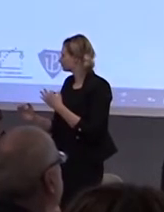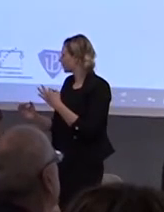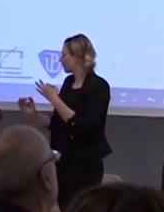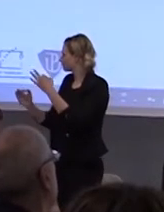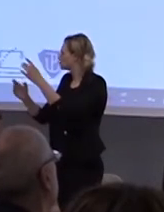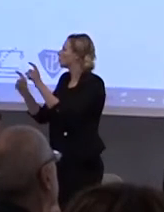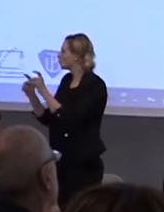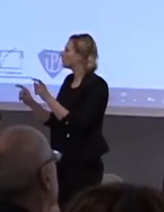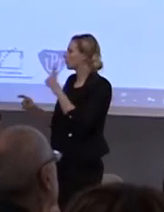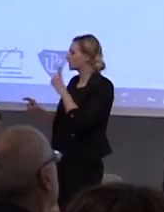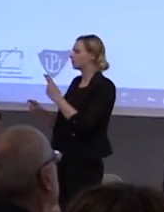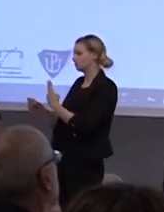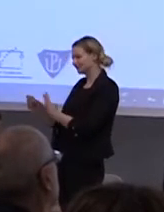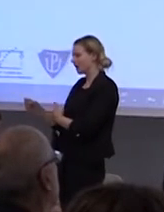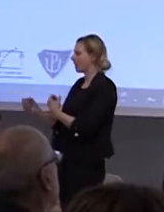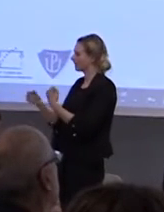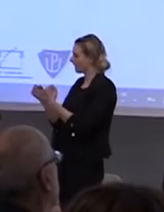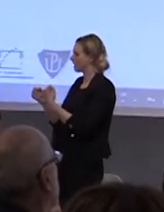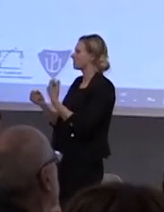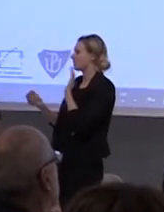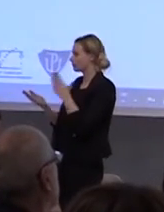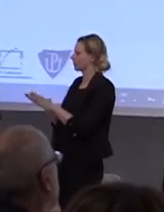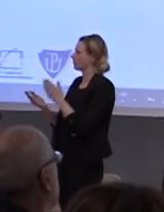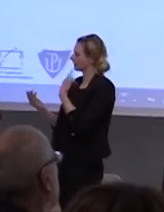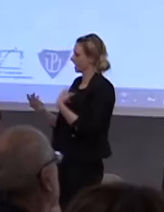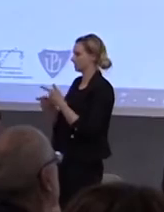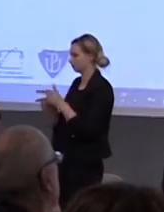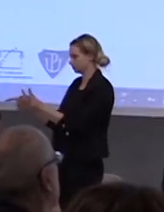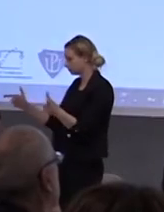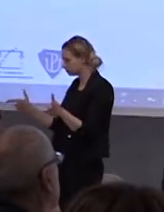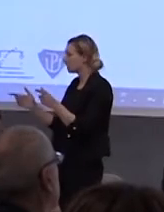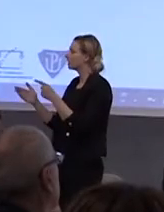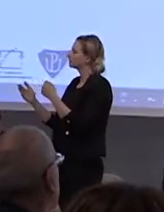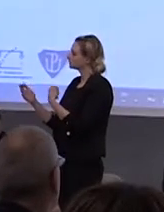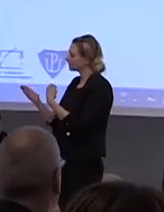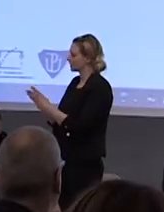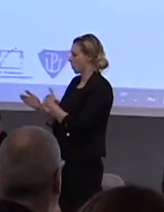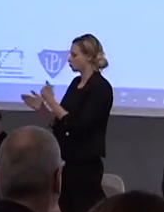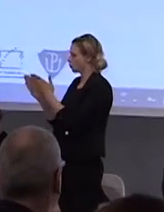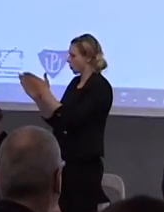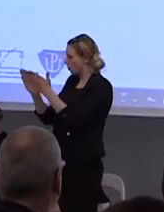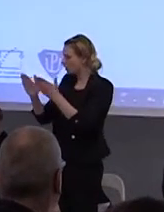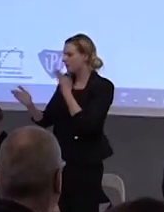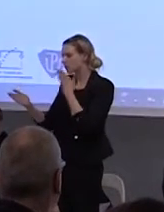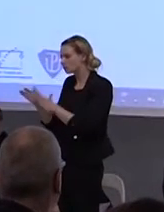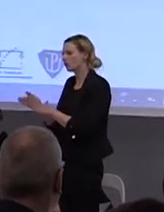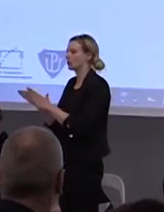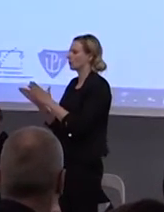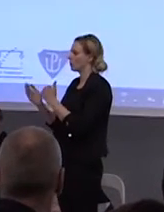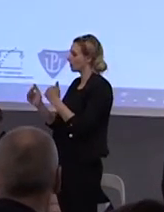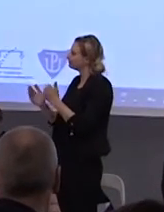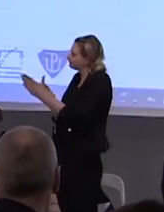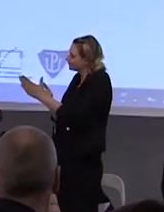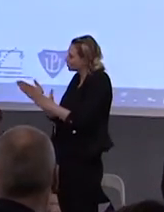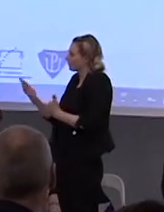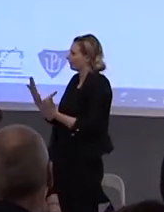podporovaná inkluze všech širokou podporu a došlo i ke zlepšení běžné výuky. And the quality of mainstream provision has